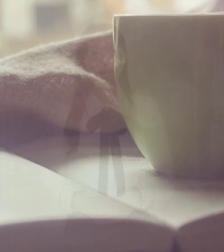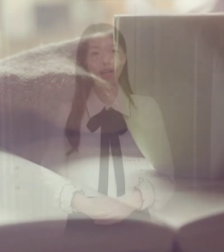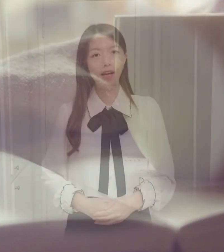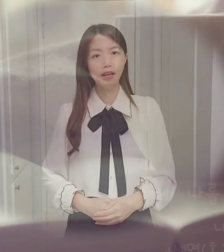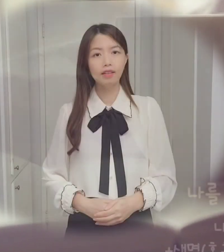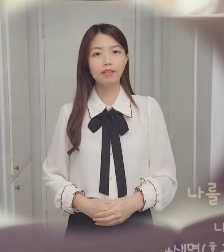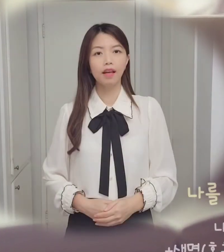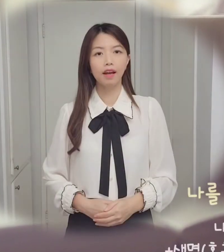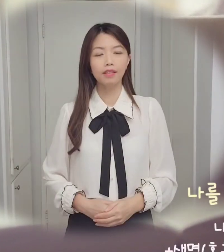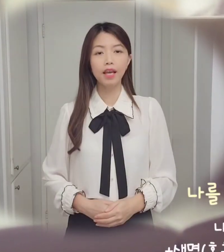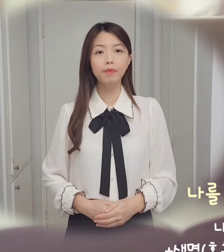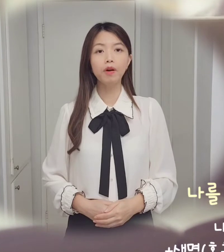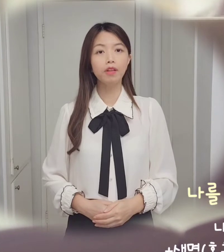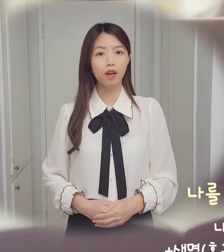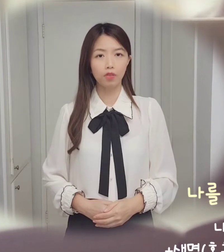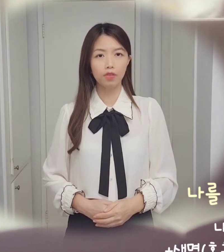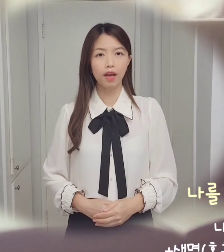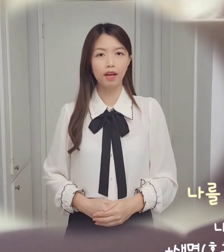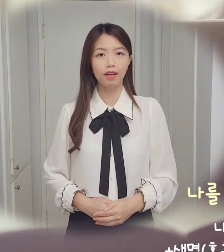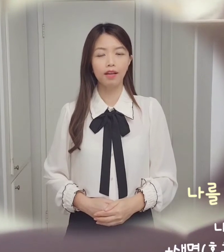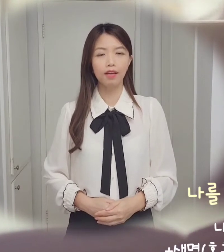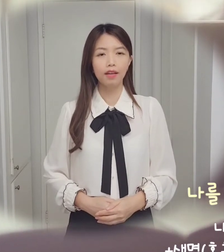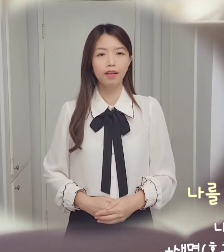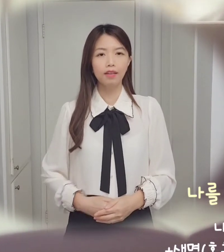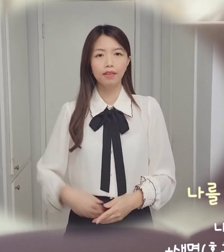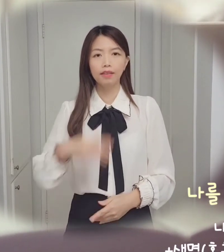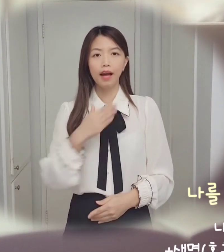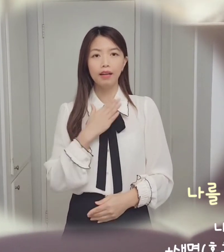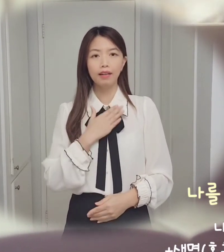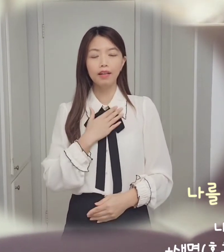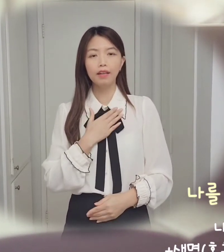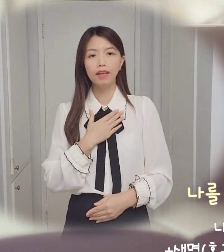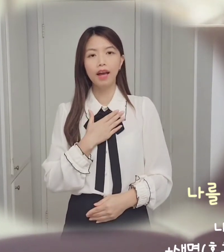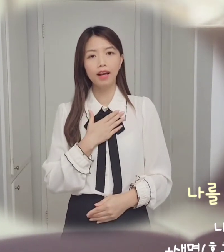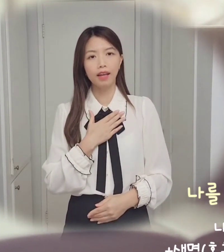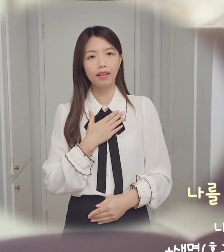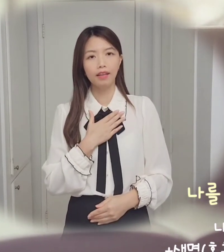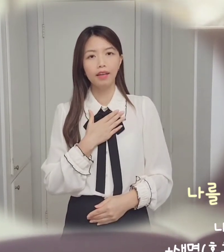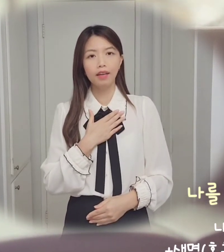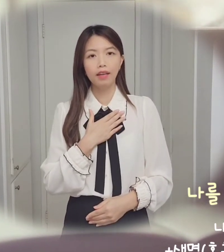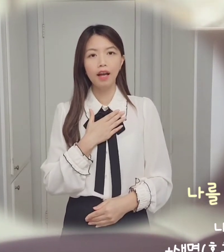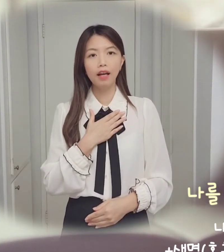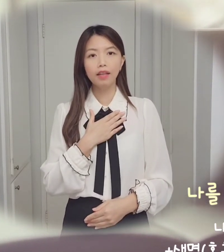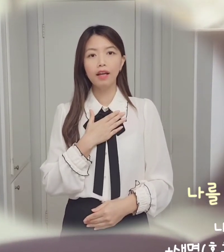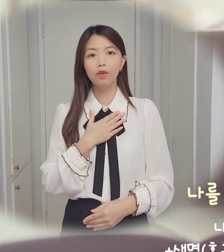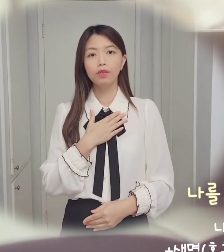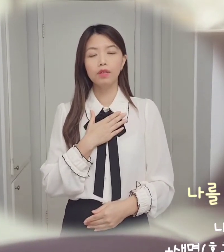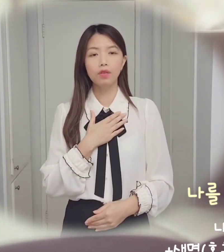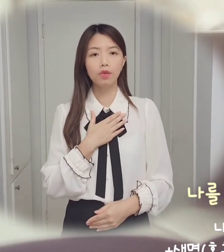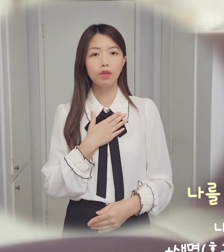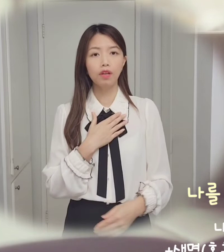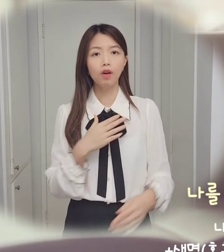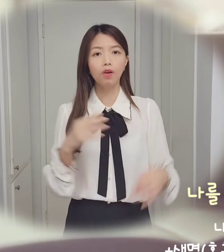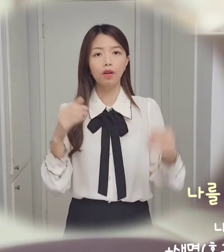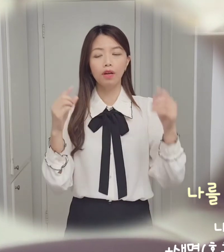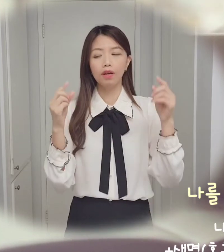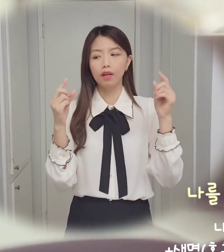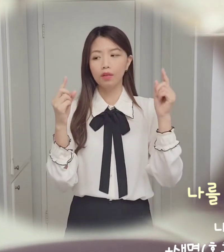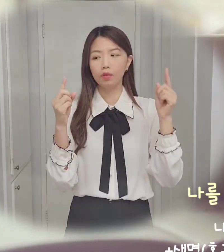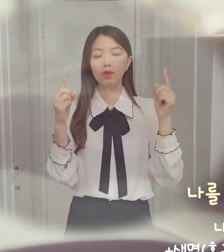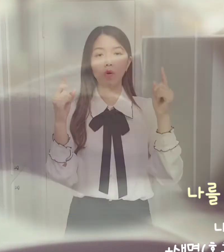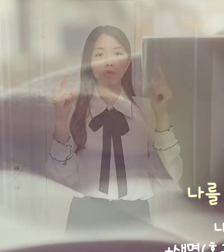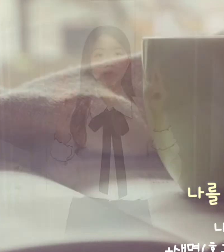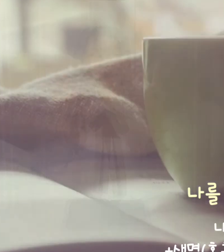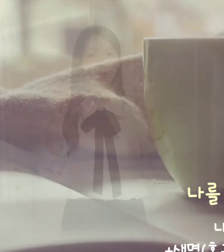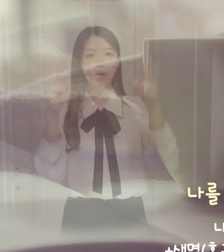뜻입니다. 나를 향한 그 사랑 생명을 내어주사. 나를 향하다라고 하는 뜻의